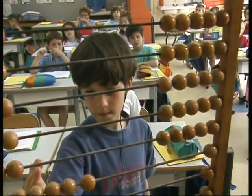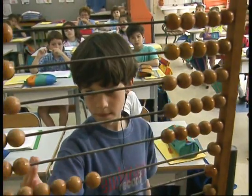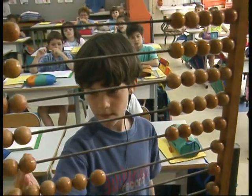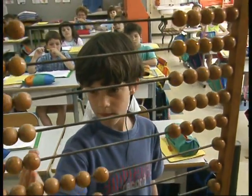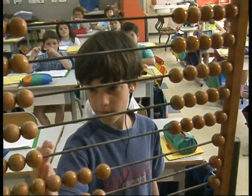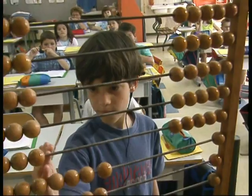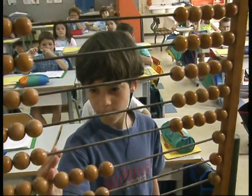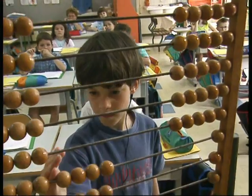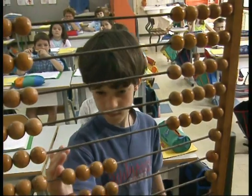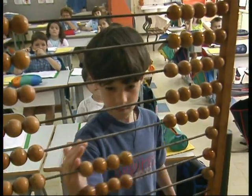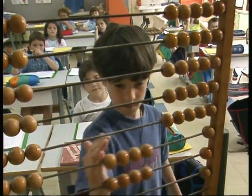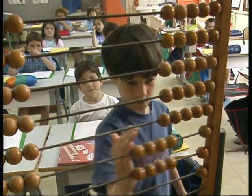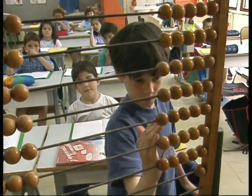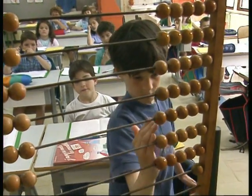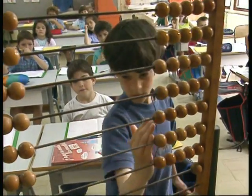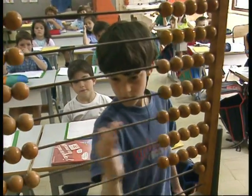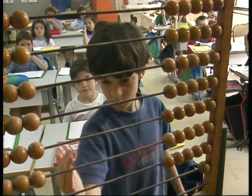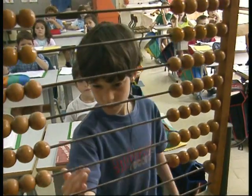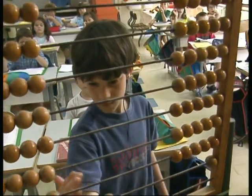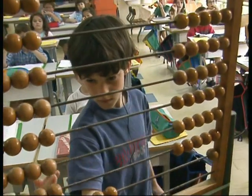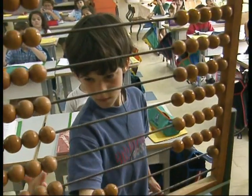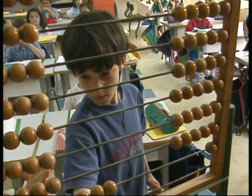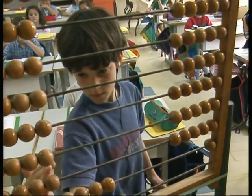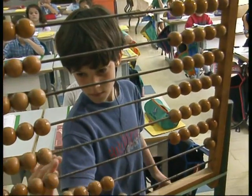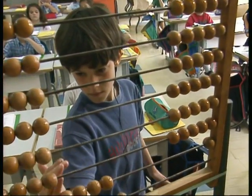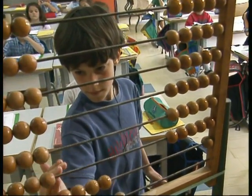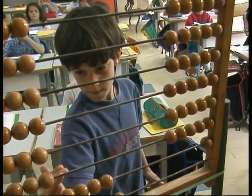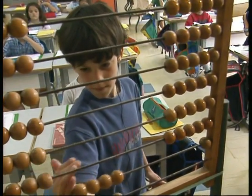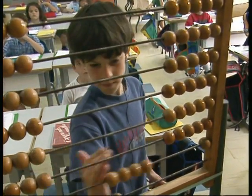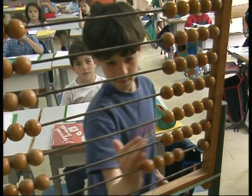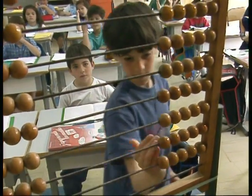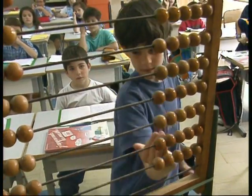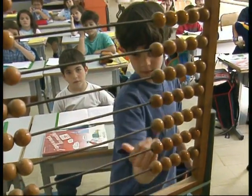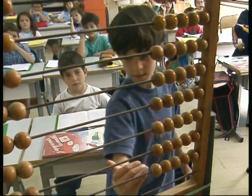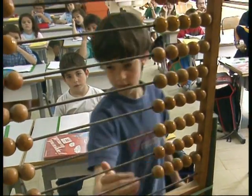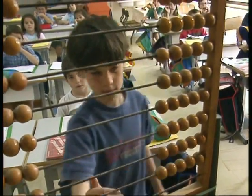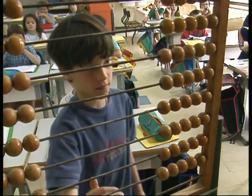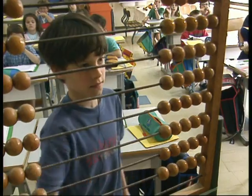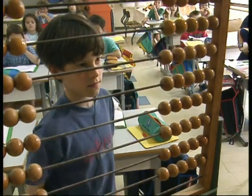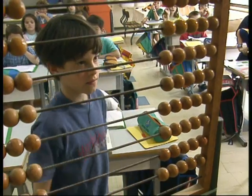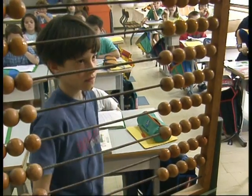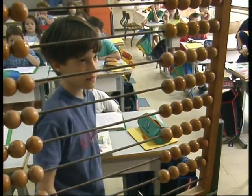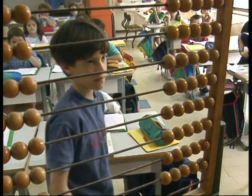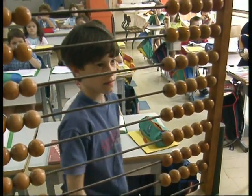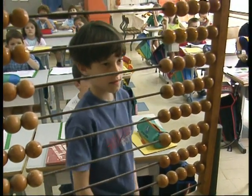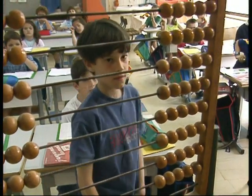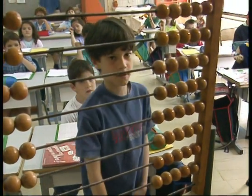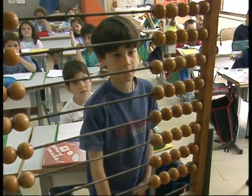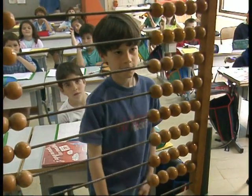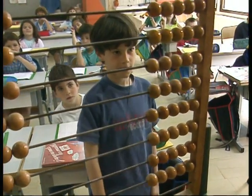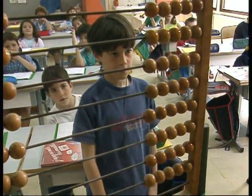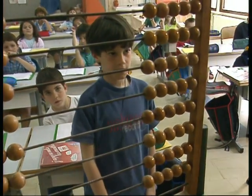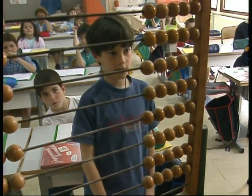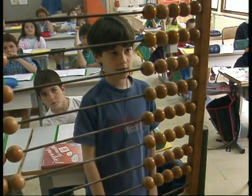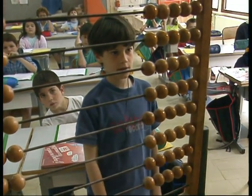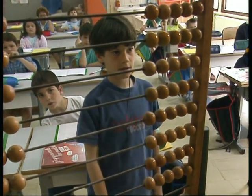sourd essentiellement. Je suis uniquement là pour lui répéter des paroles qu'il n'entend pas, qu'il ne comprend pas sur les lèvres. Alors,